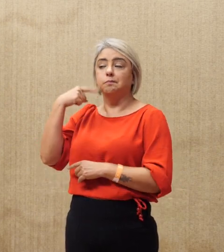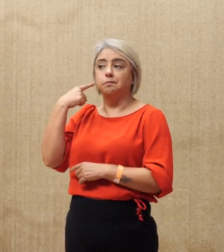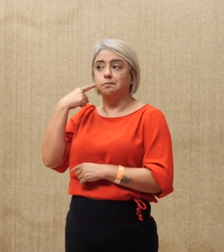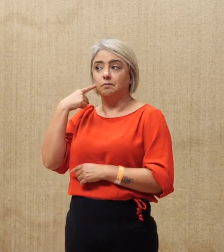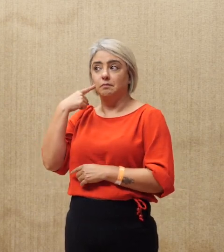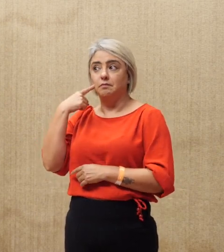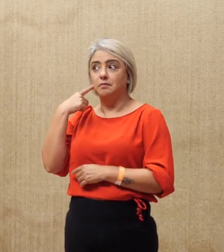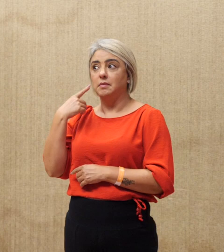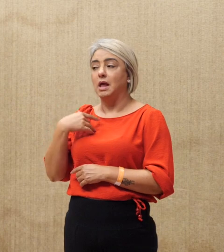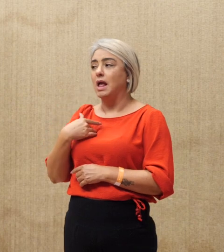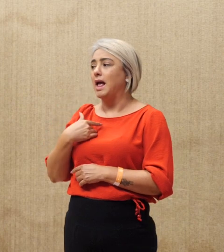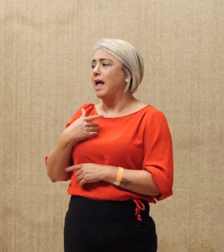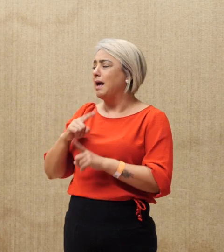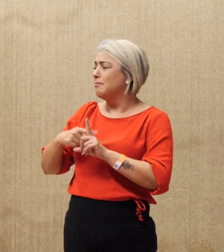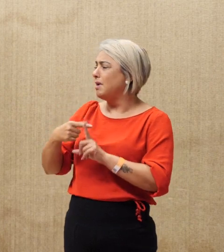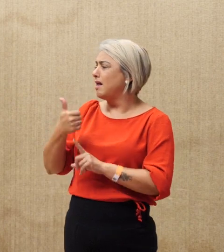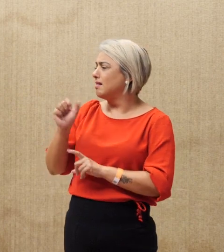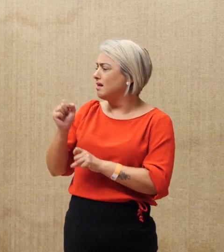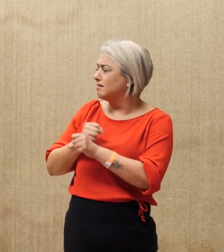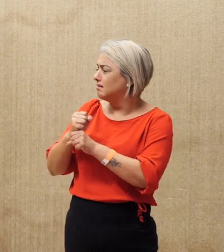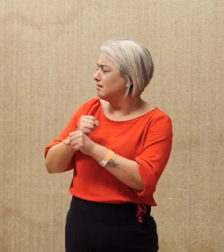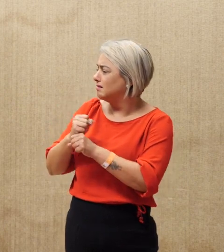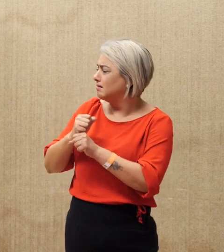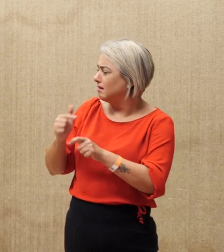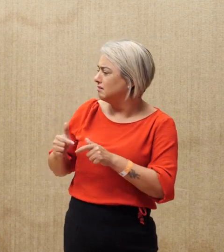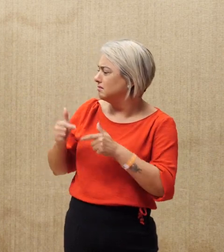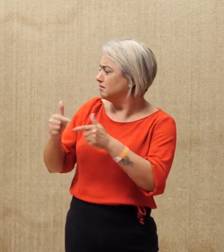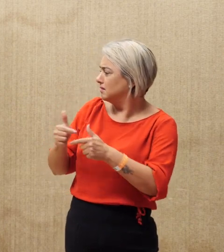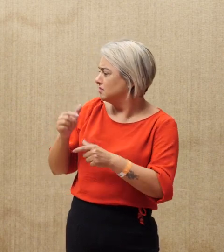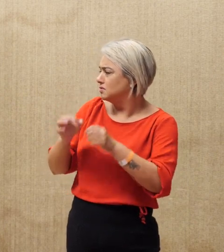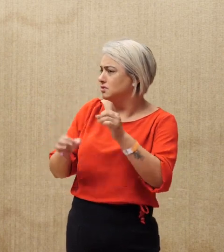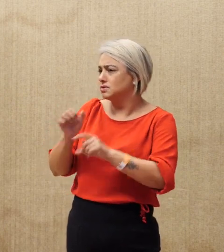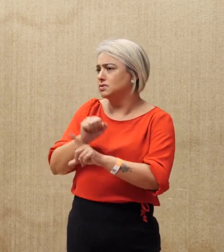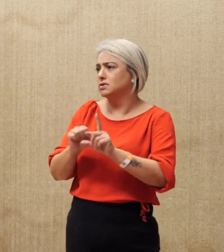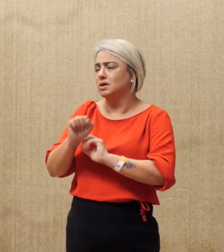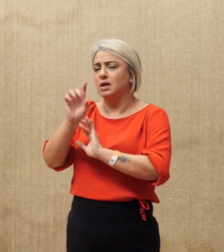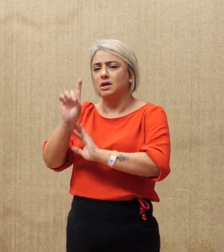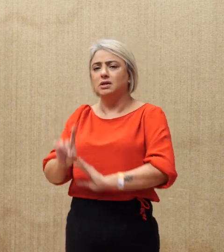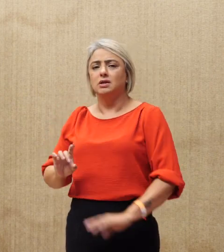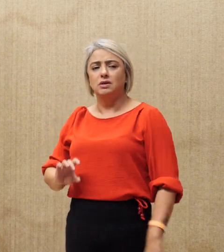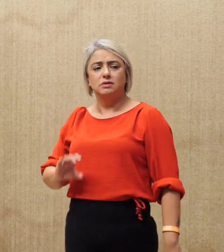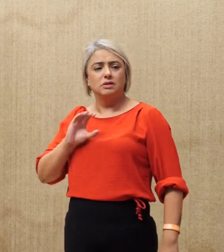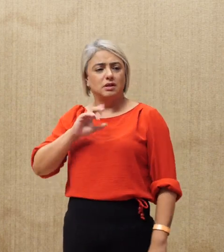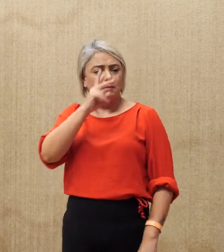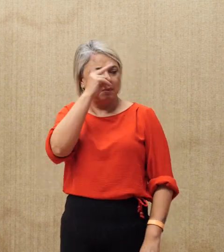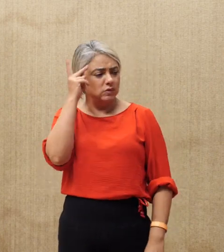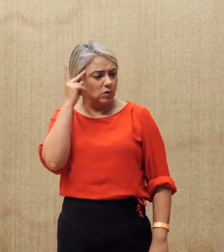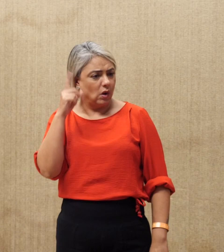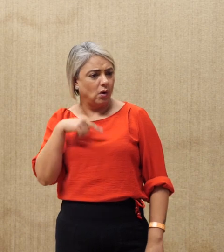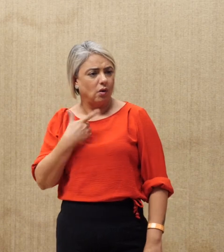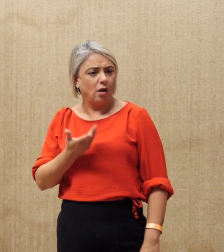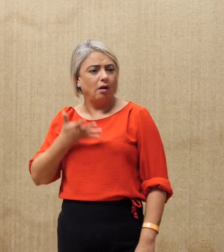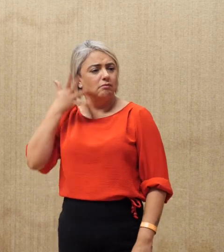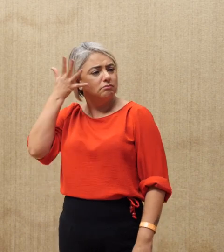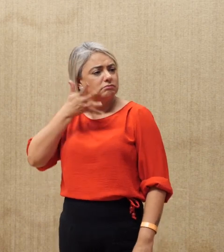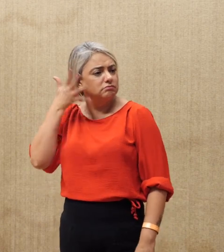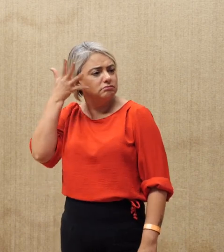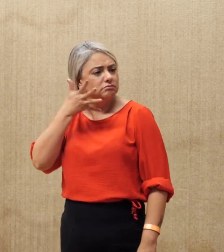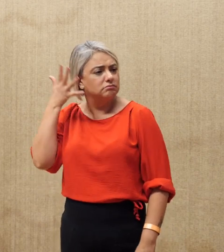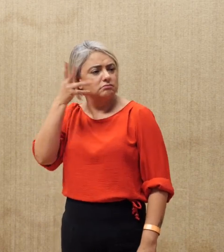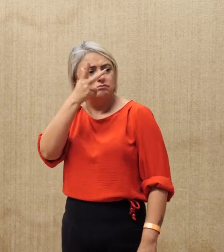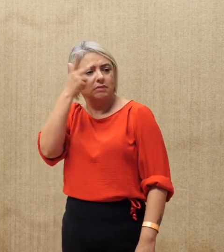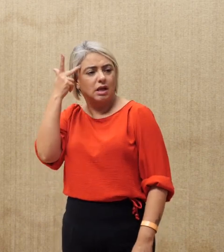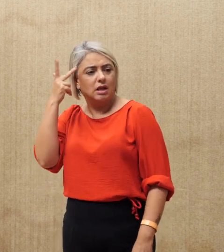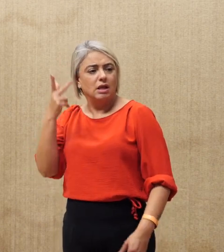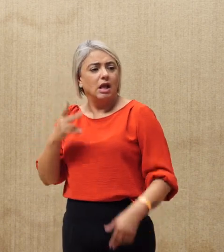advogado. Então, há mais de 10 anos, eu luto por justiça social e direitos do cidadão, da qual eu dou palestra para